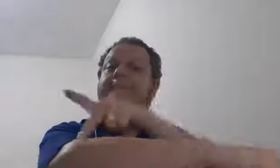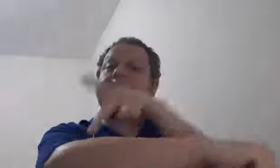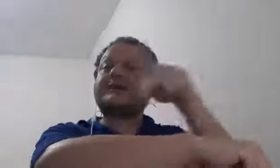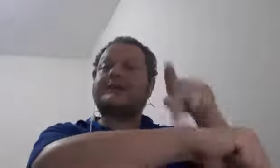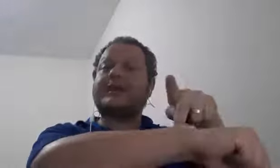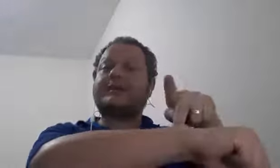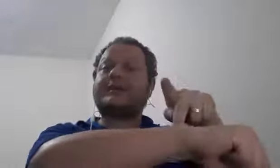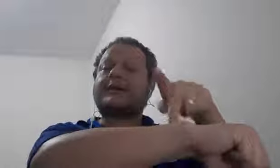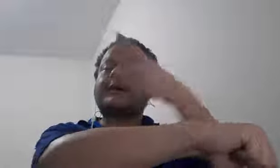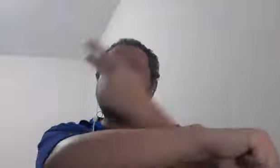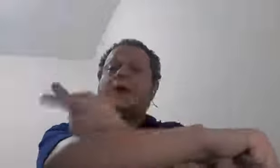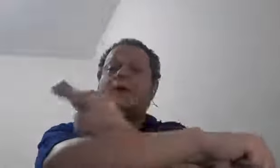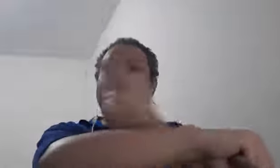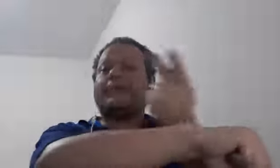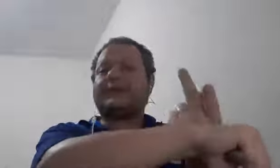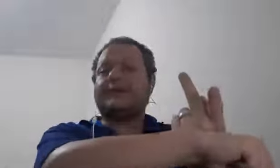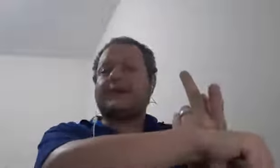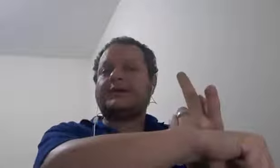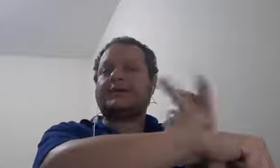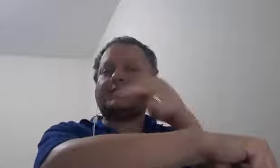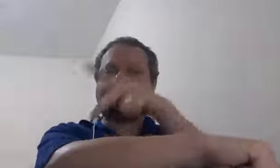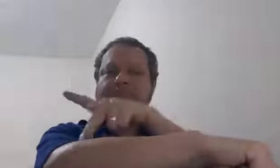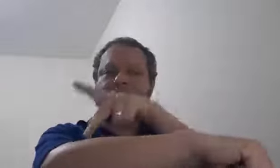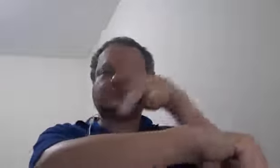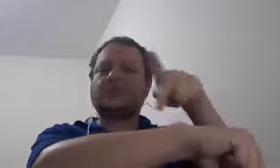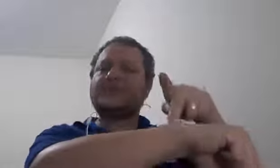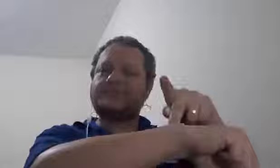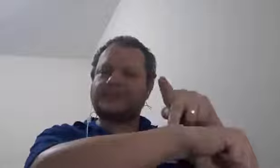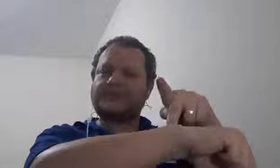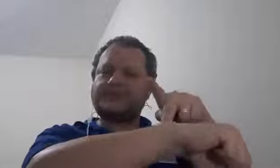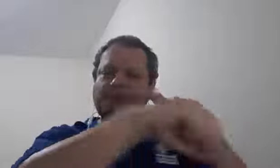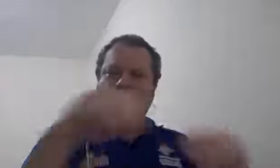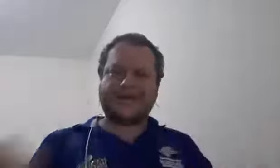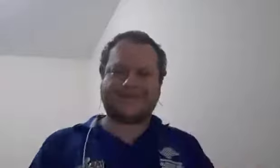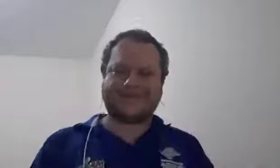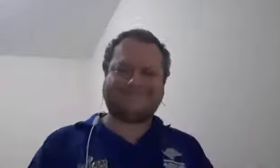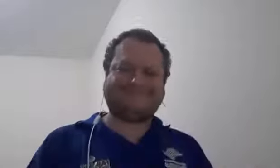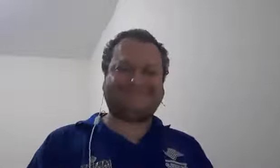Patriarca. Patriarca ou patriarca. Dois P's no braço.